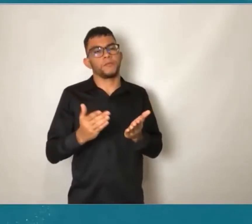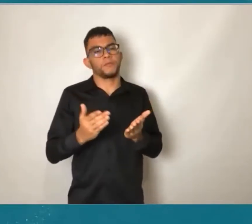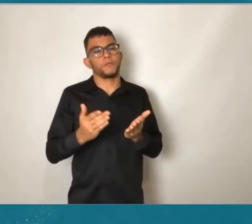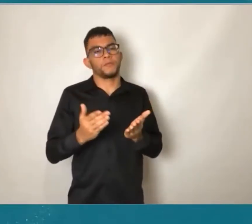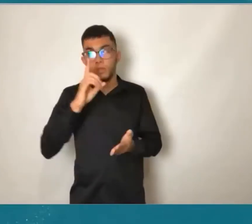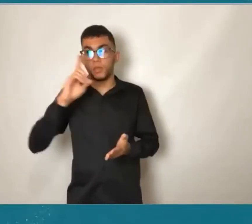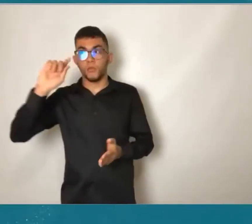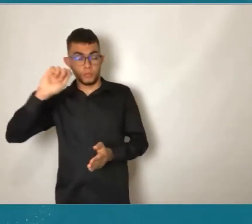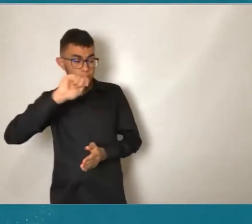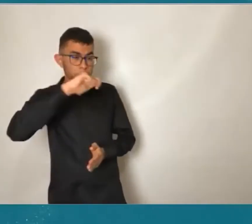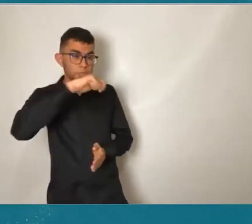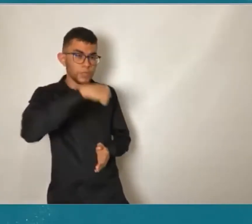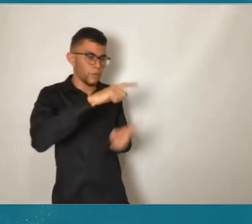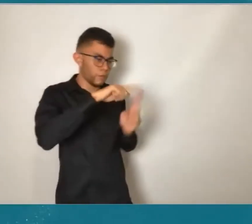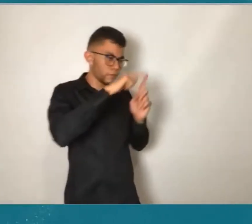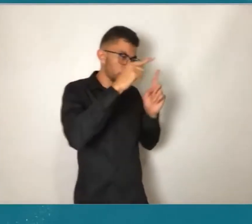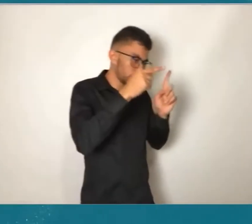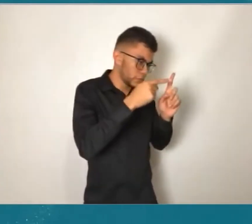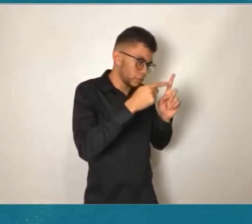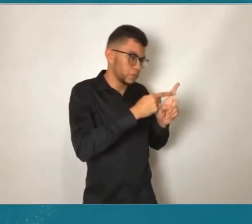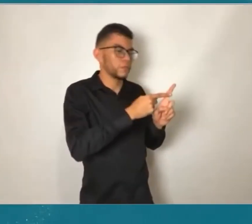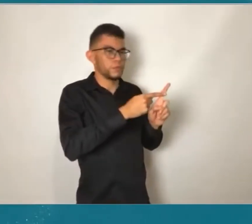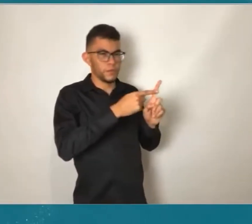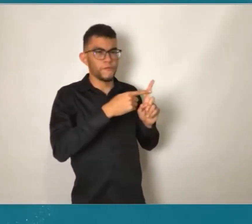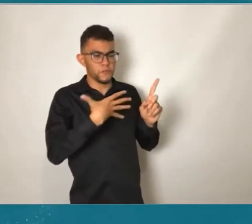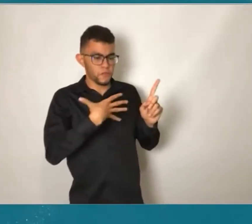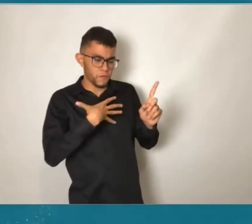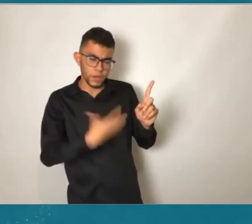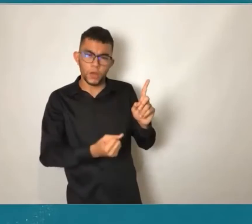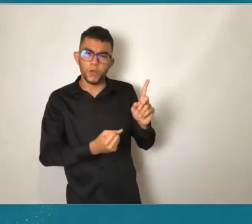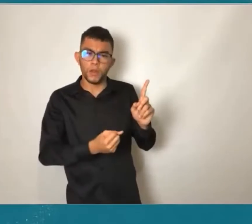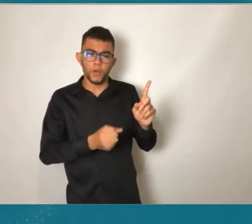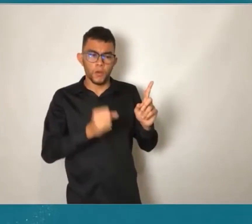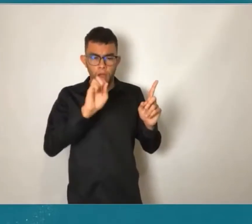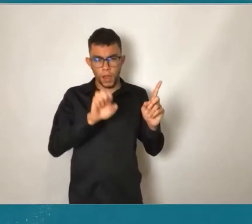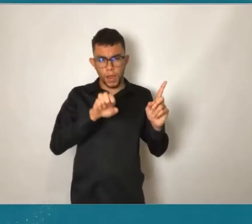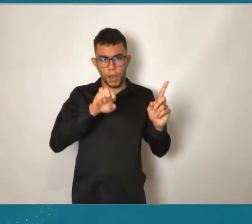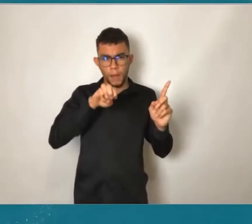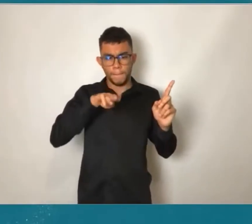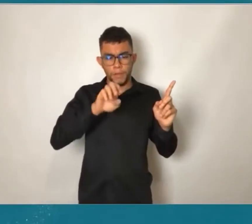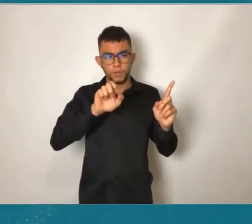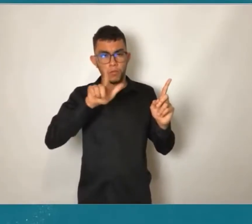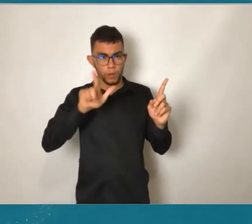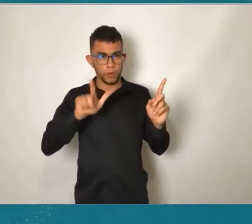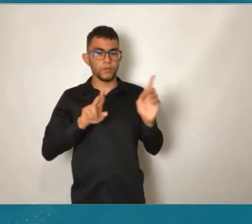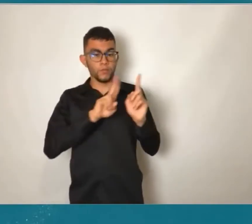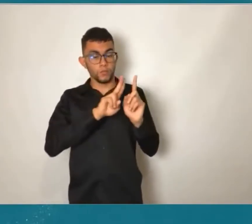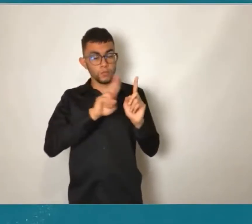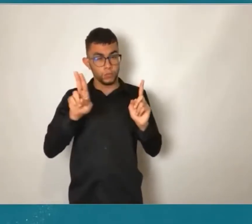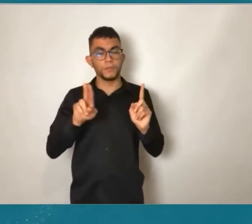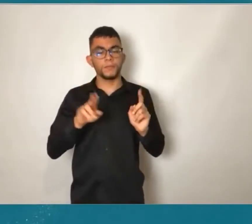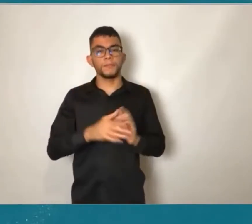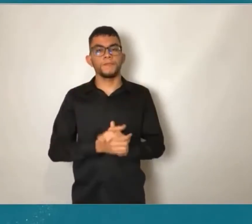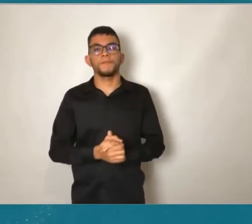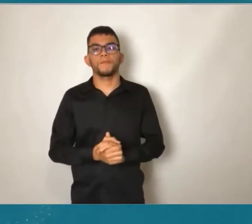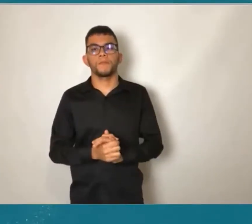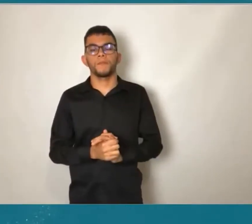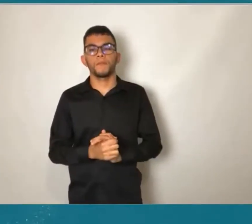Jotão, filho de Uzias, rei de Judá, que Rezim, rei da Síria, e Peca, filho